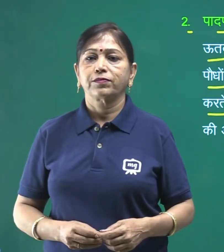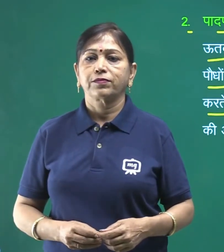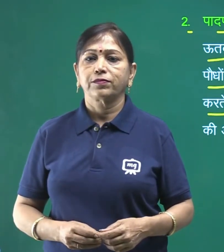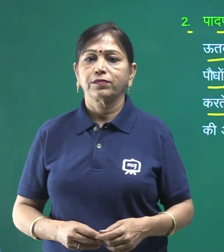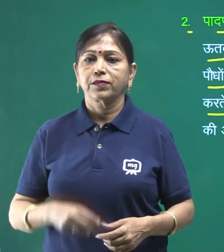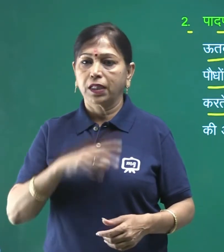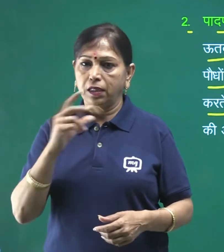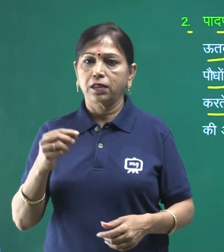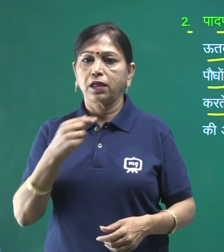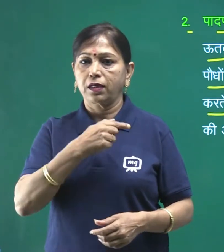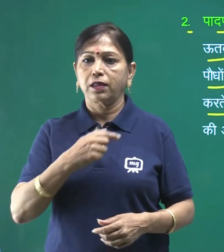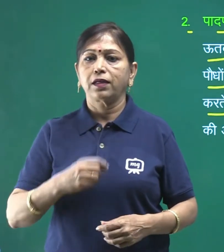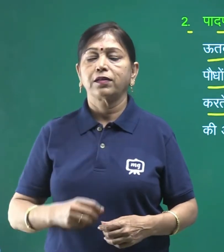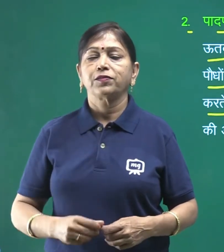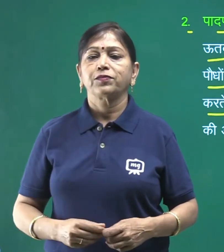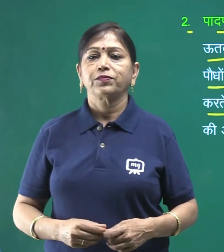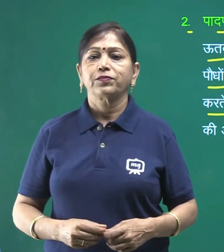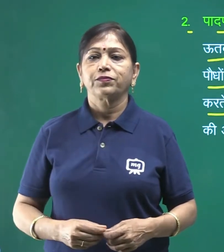तथा इन्हें